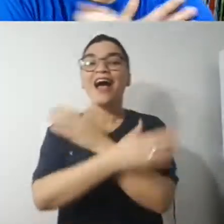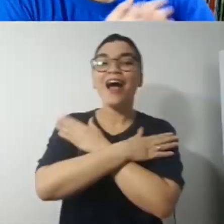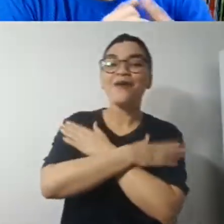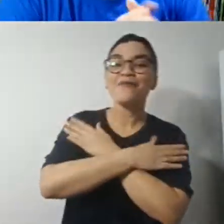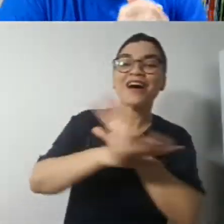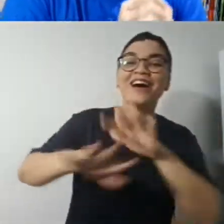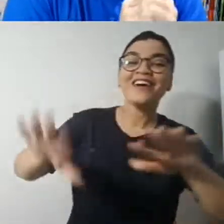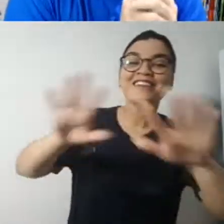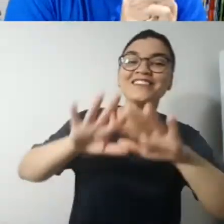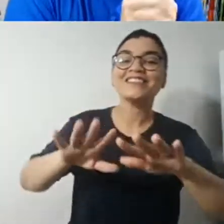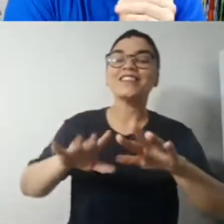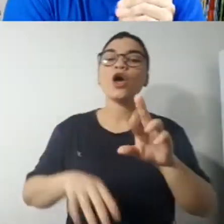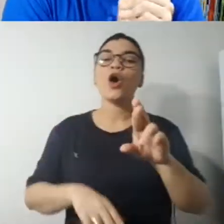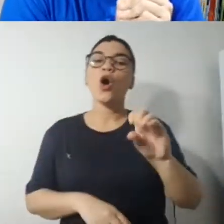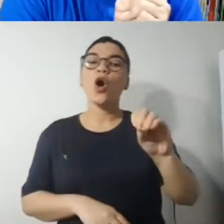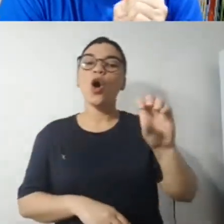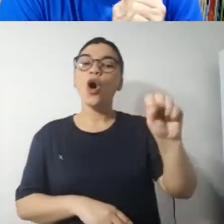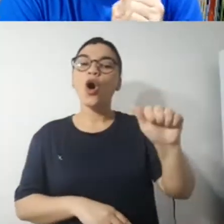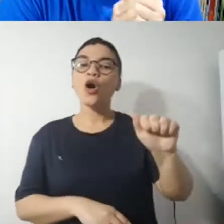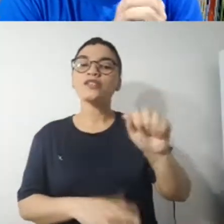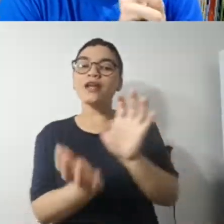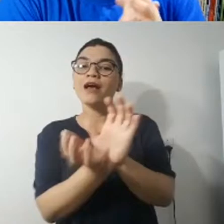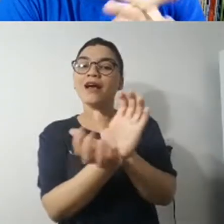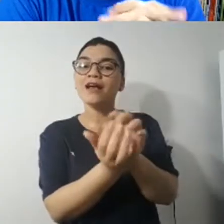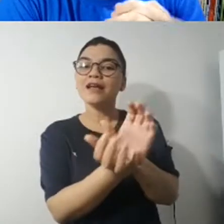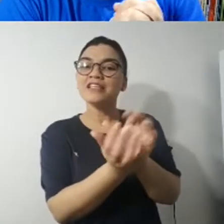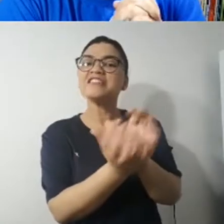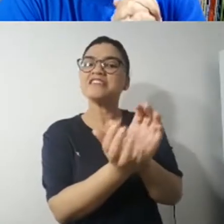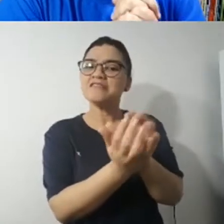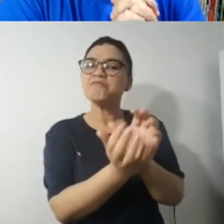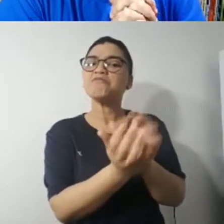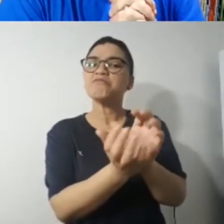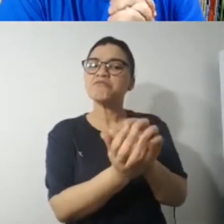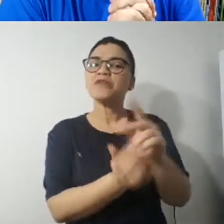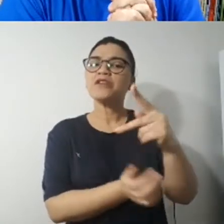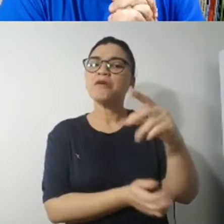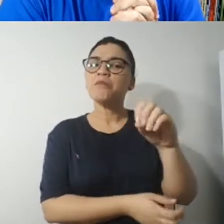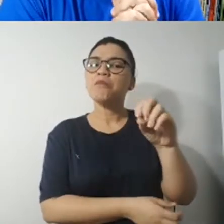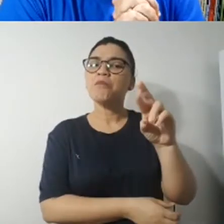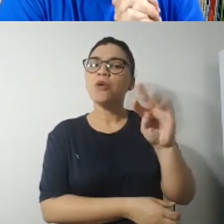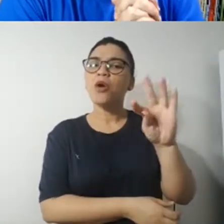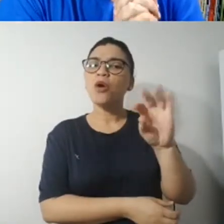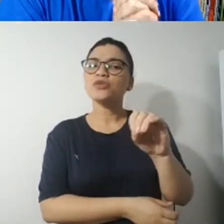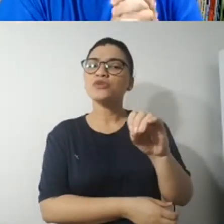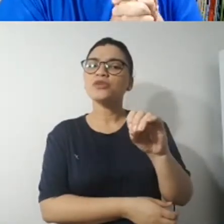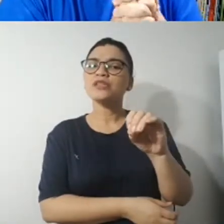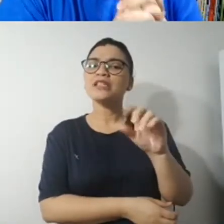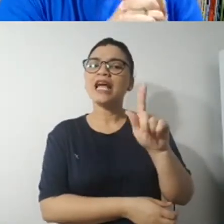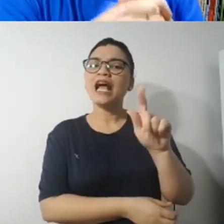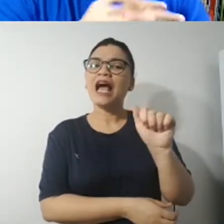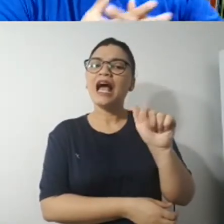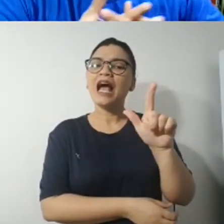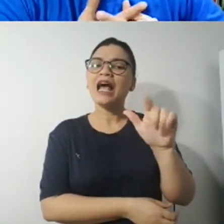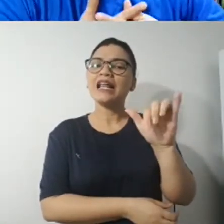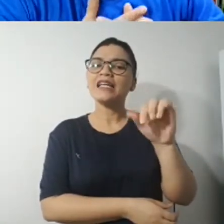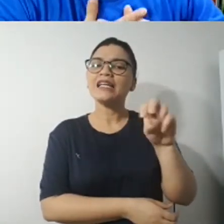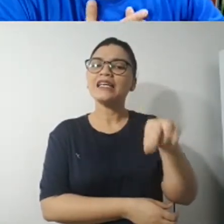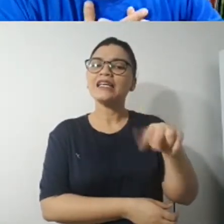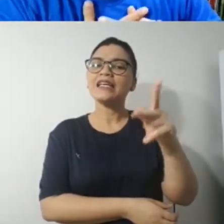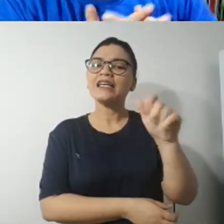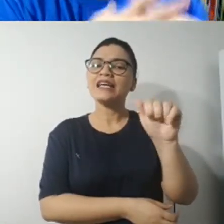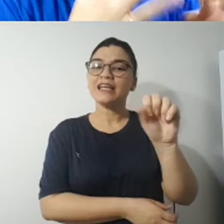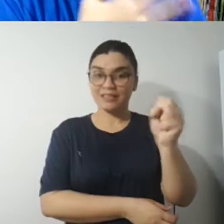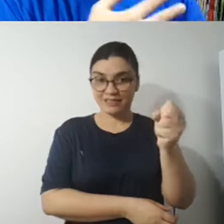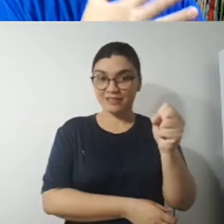de Galinhas, olha só, Porto de Galinhas. Amém, Deus abençoe vocês também que estão aí nos acompanhando.